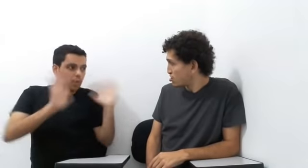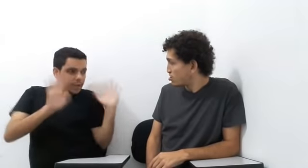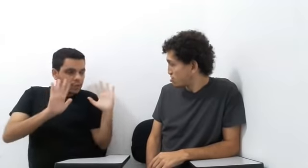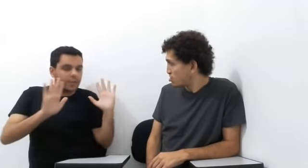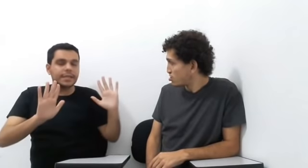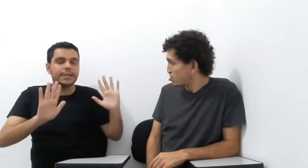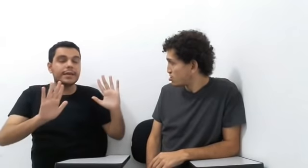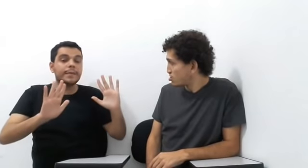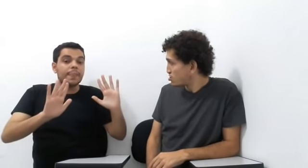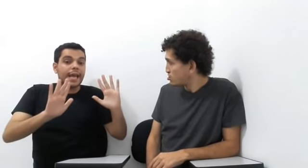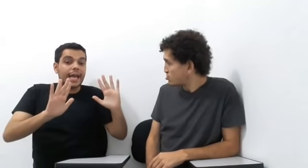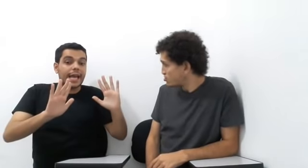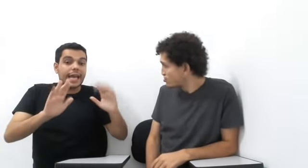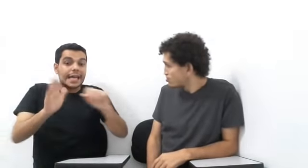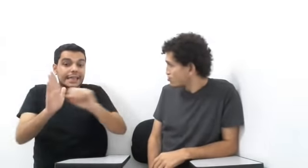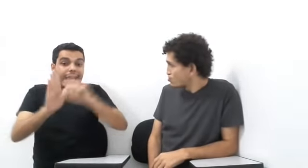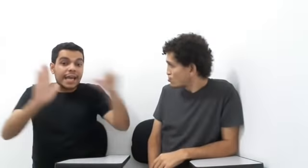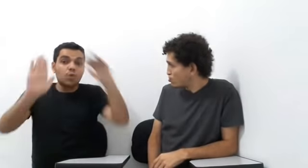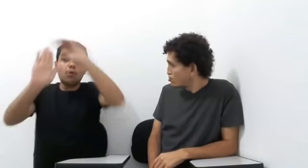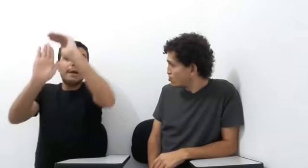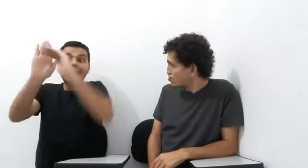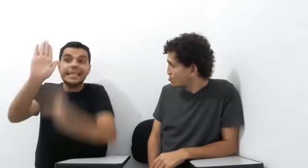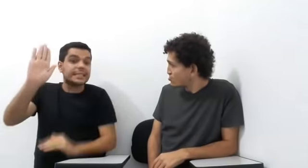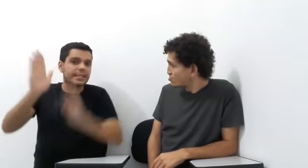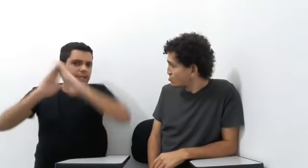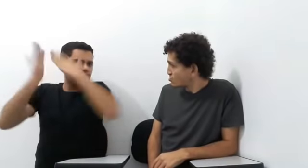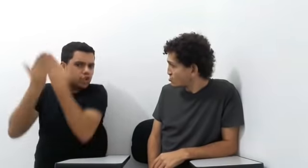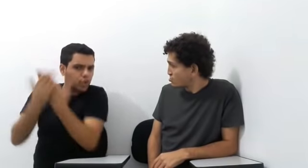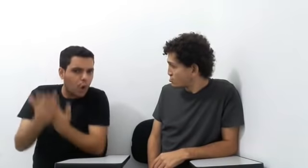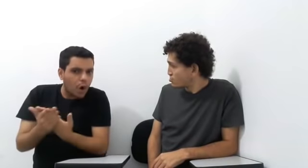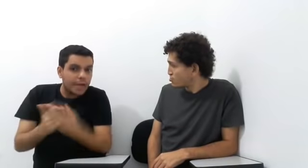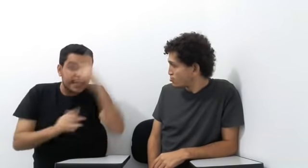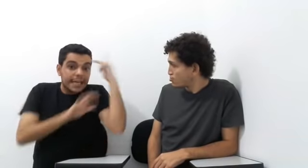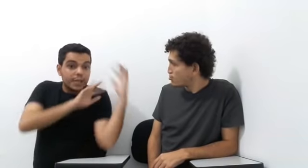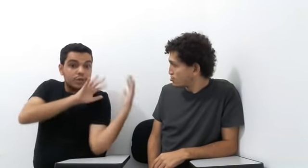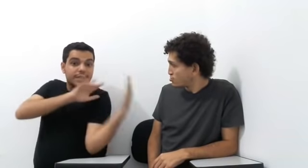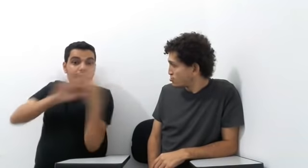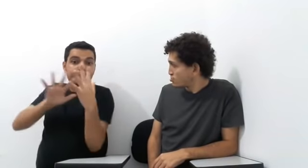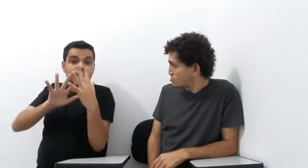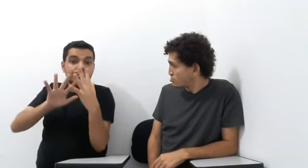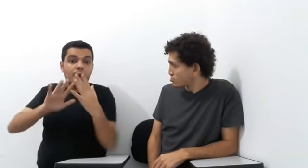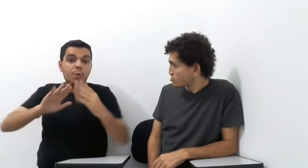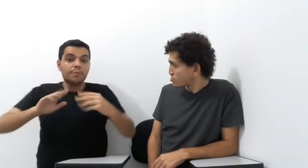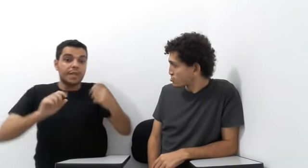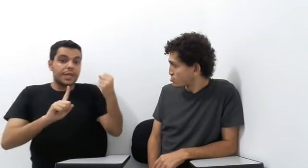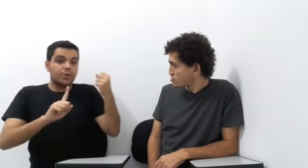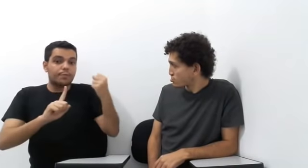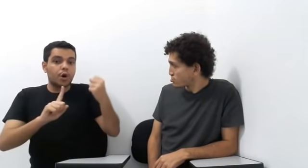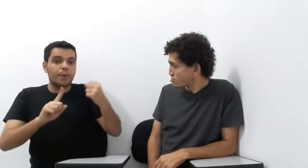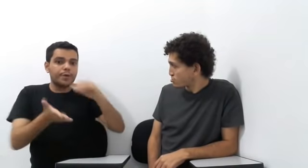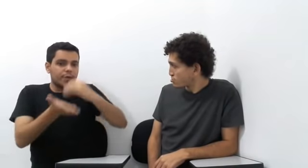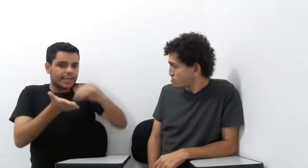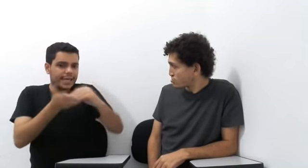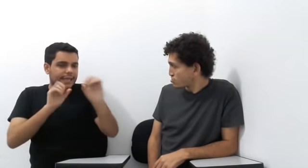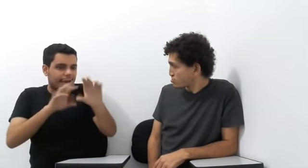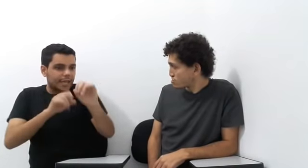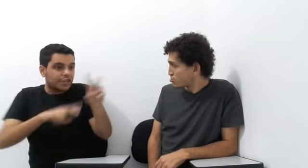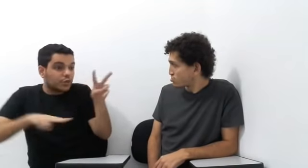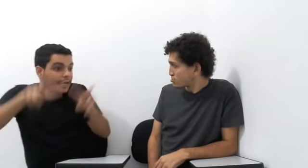começou ainda, tem uma lista assim, de escolas e os intérpretes vão e a Secretaria de Educação